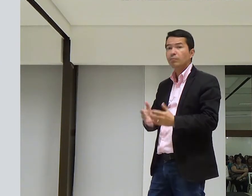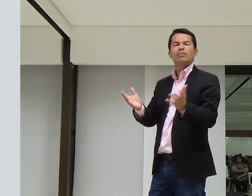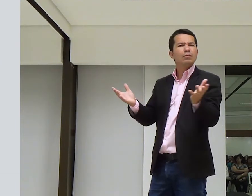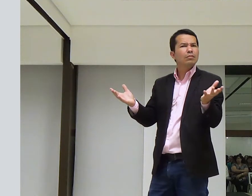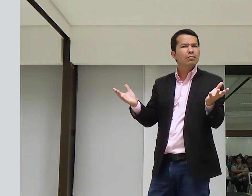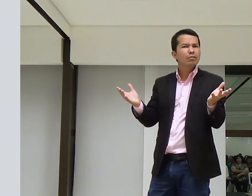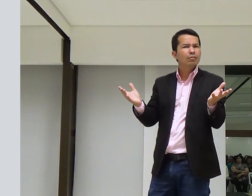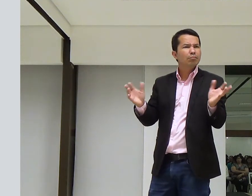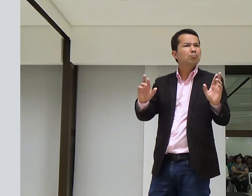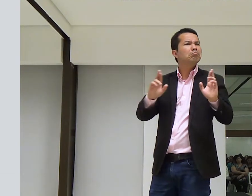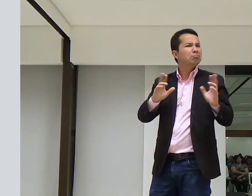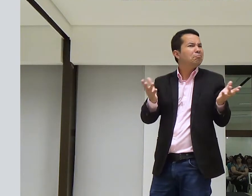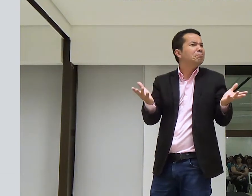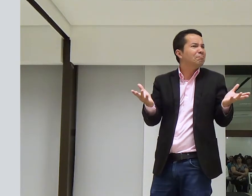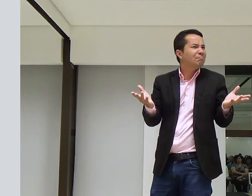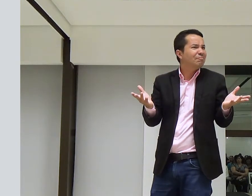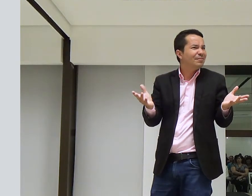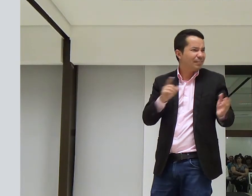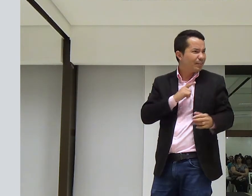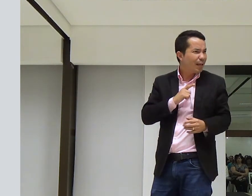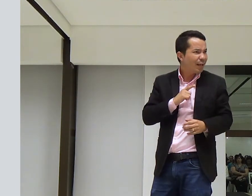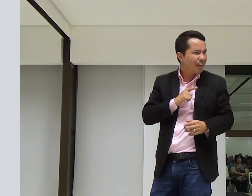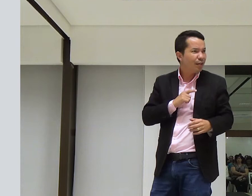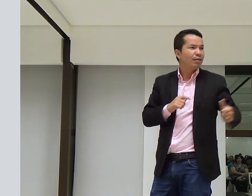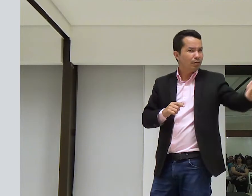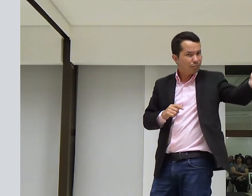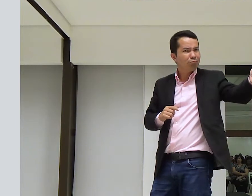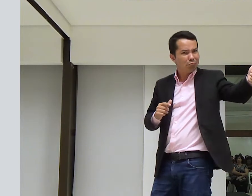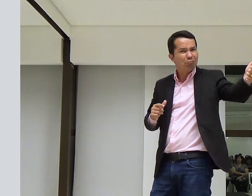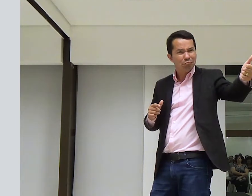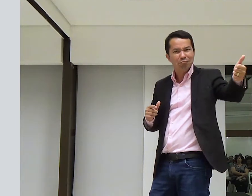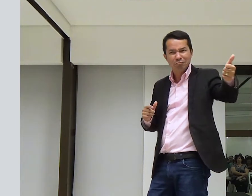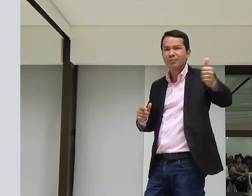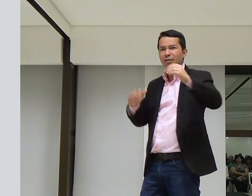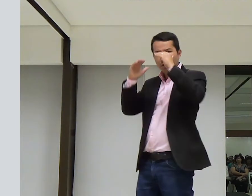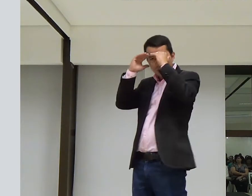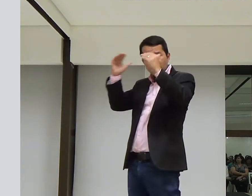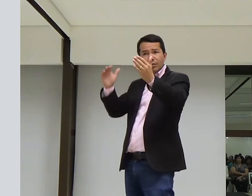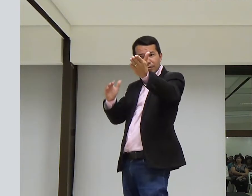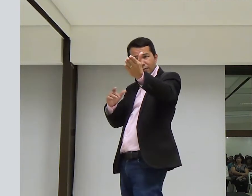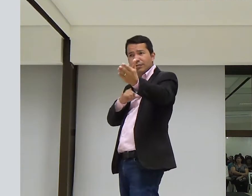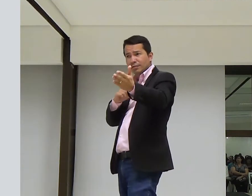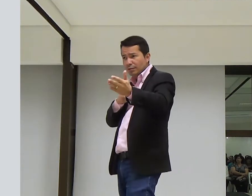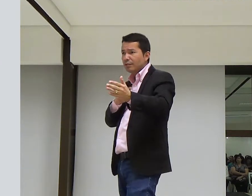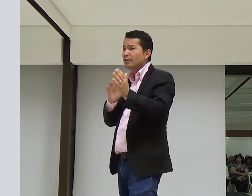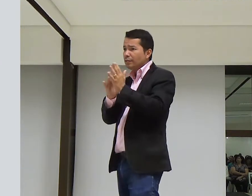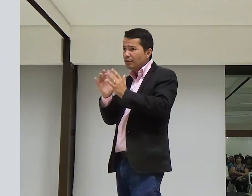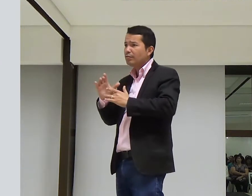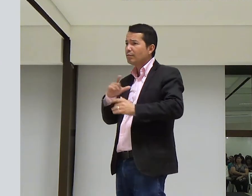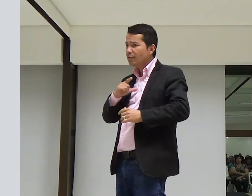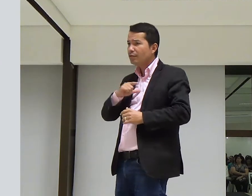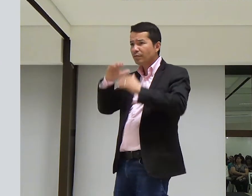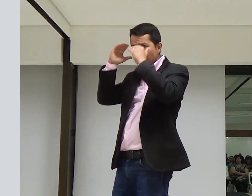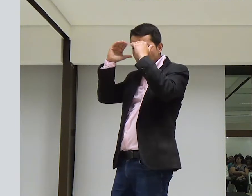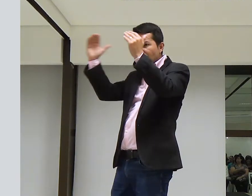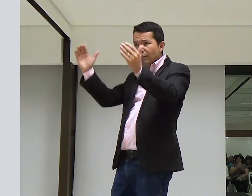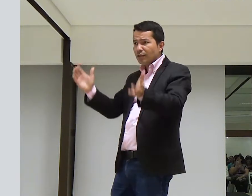teve obediência? Ninguém responde. Tem, sim. Jesus obedeceu? Jesus